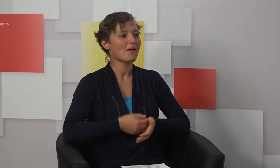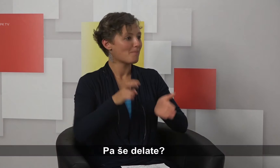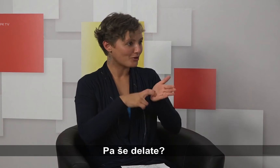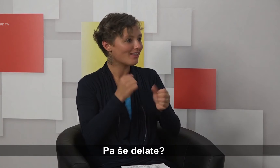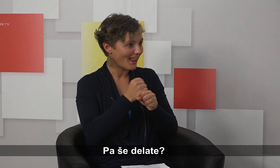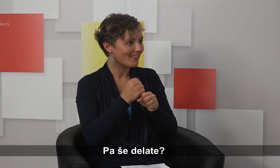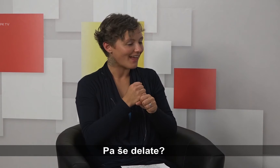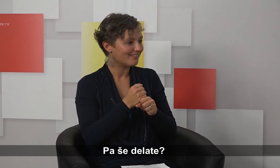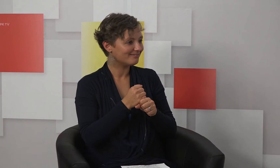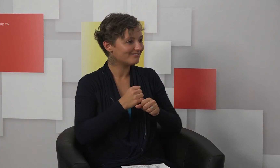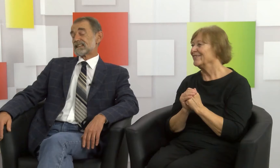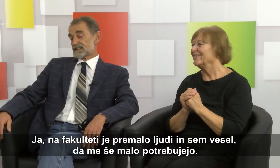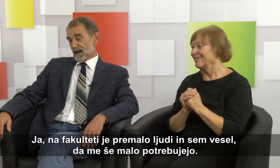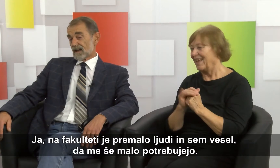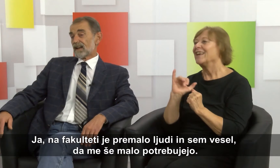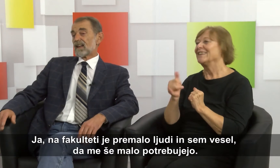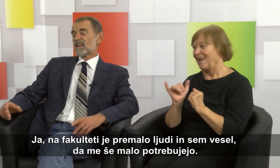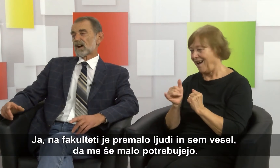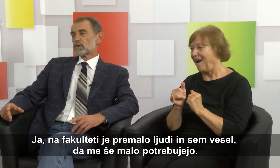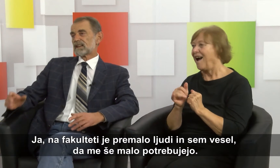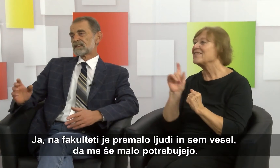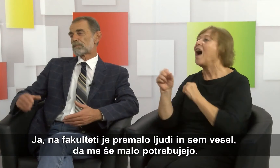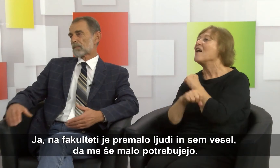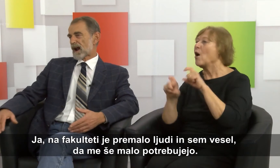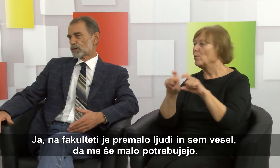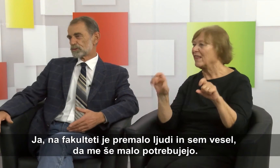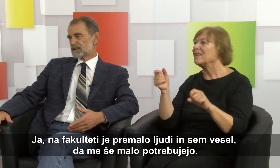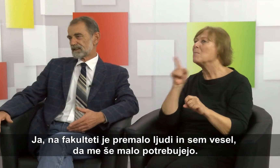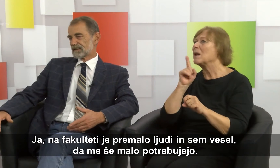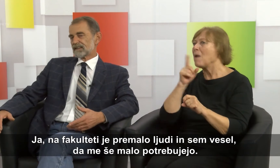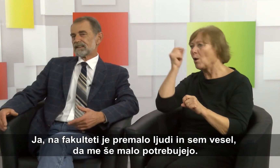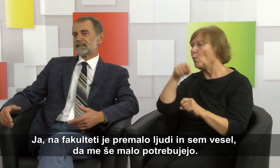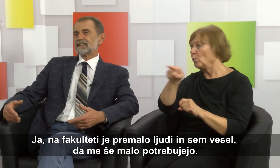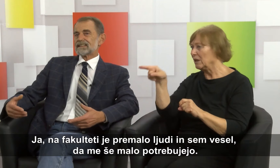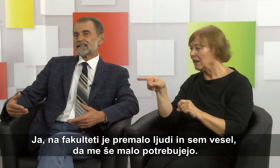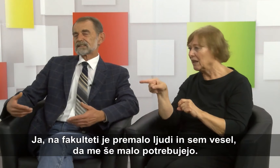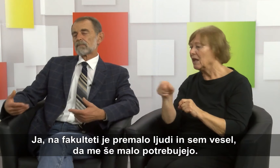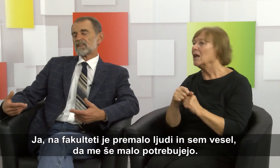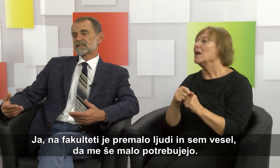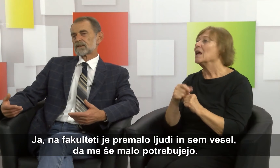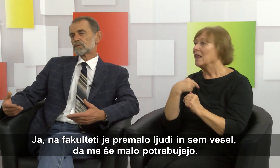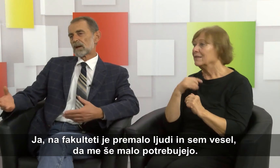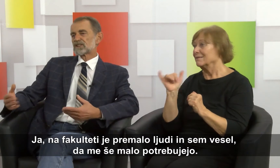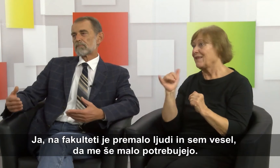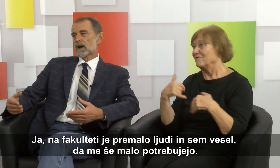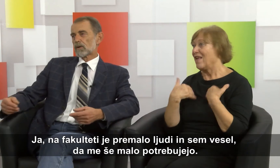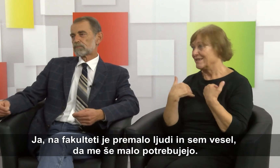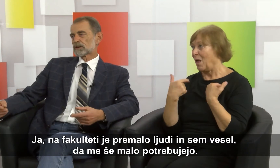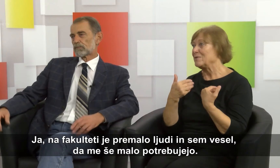Pa še delate? Ja. Na fakulteti je premalo ljudi in sem vesel, da me še malo